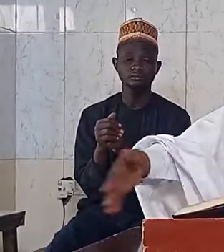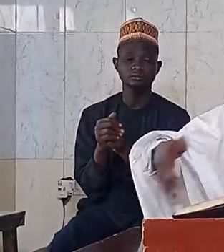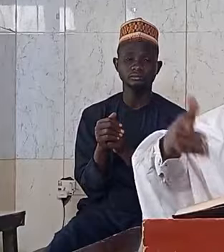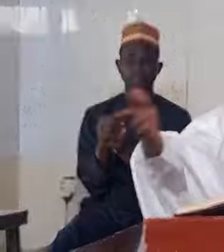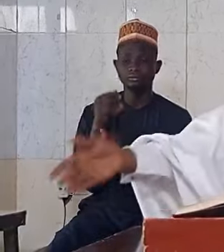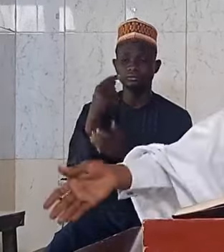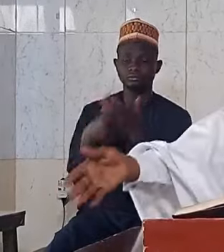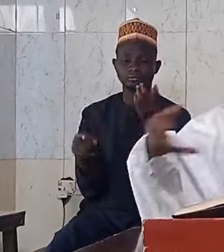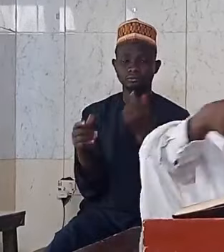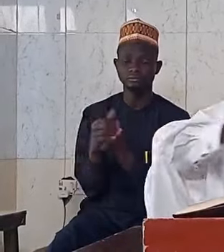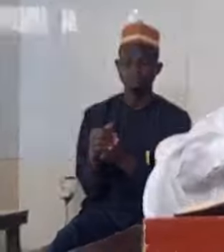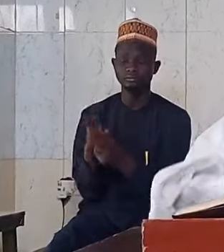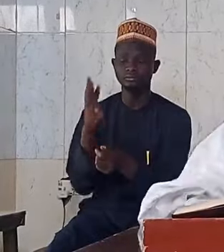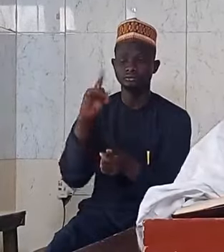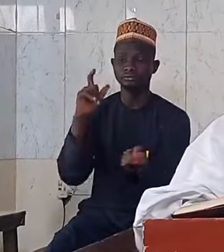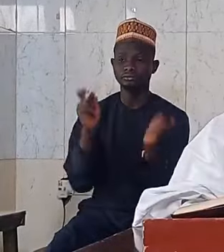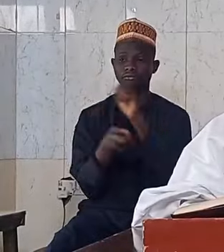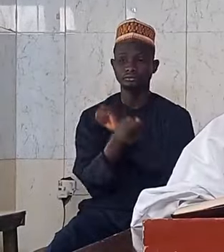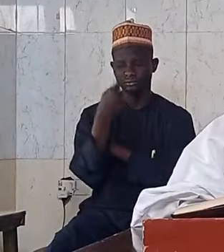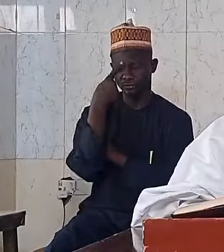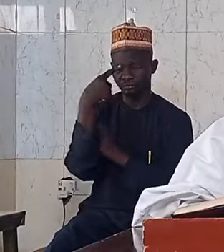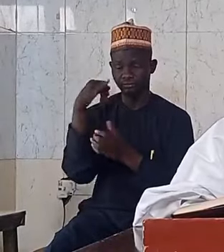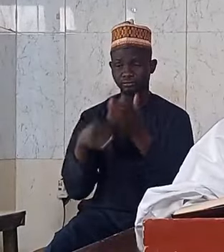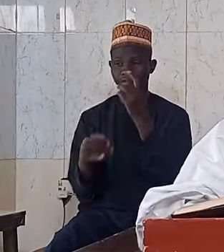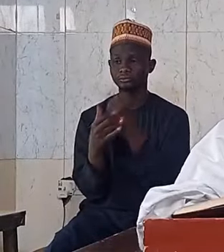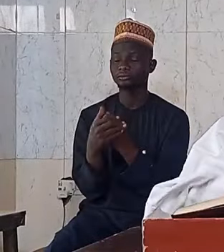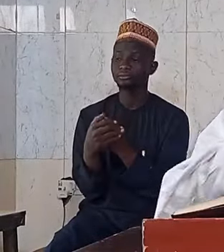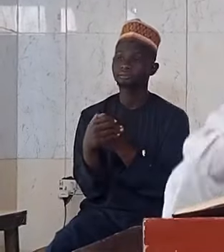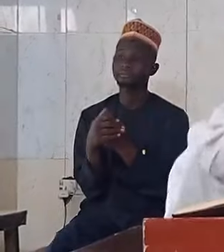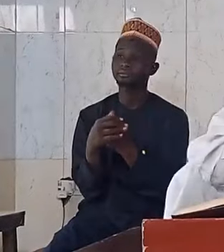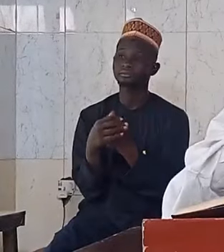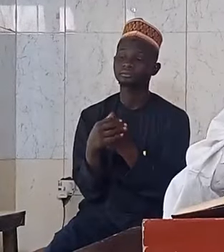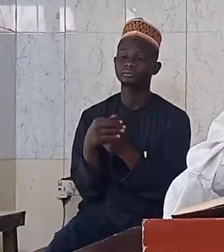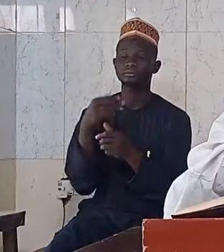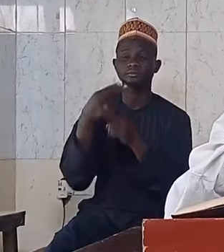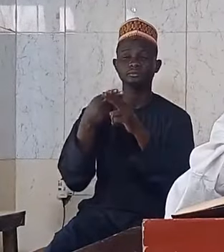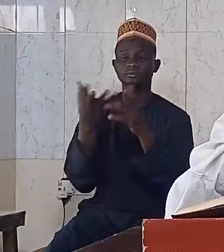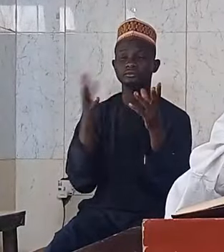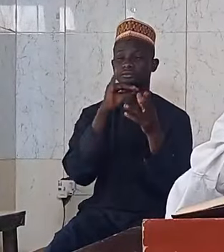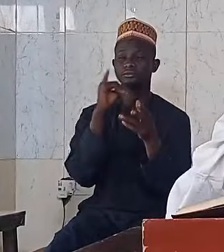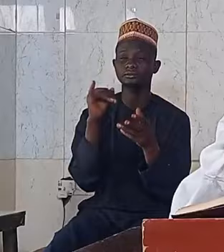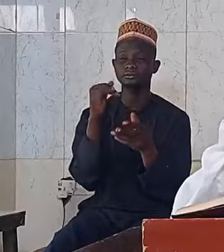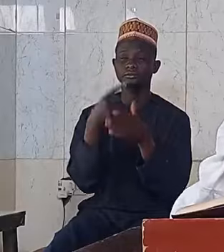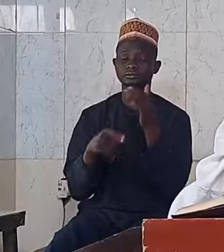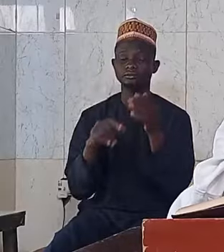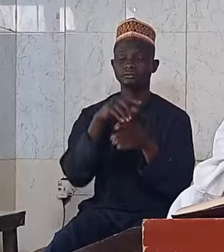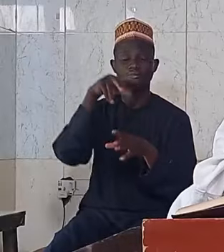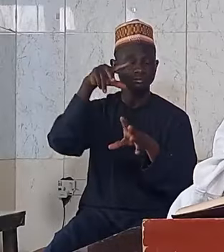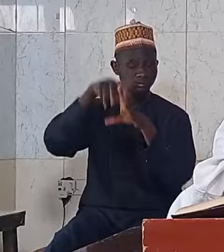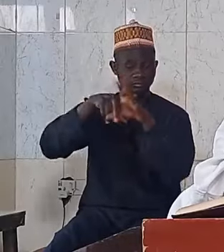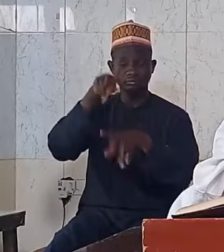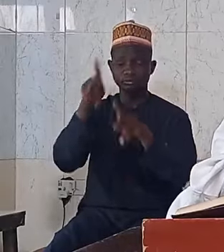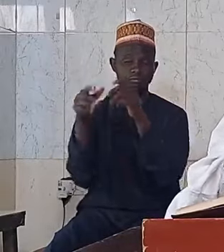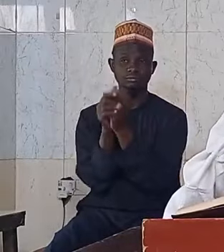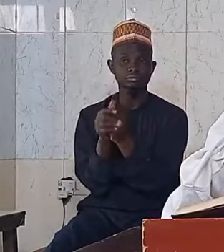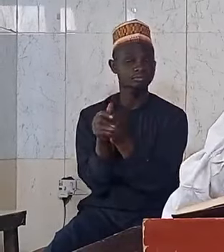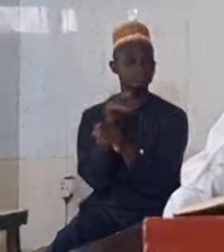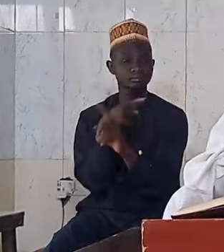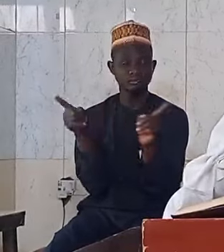منين بدل الناس هو كم يدو كسني يوا تو صفر إتجمي الظالم تو